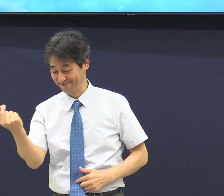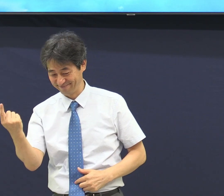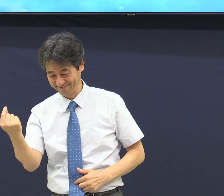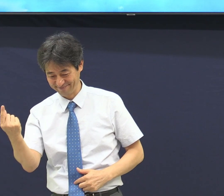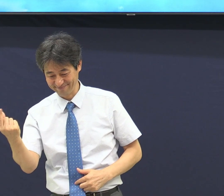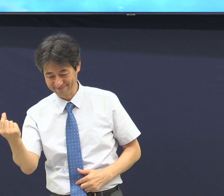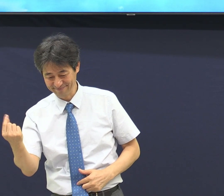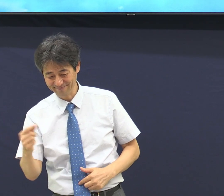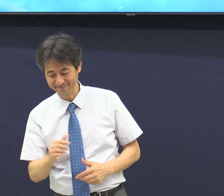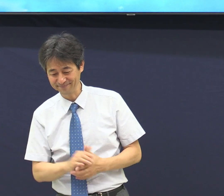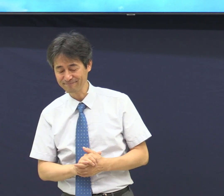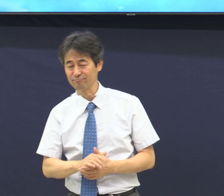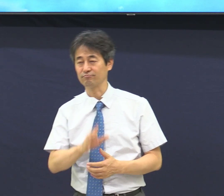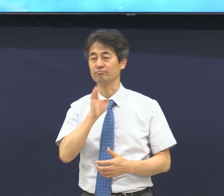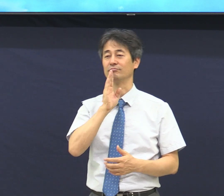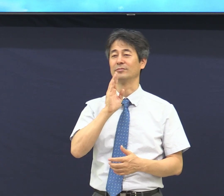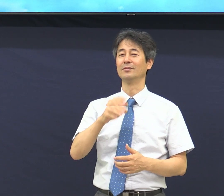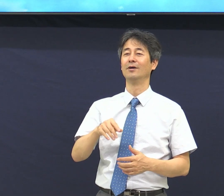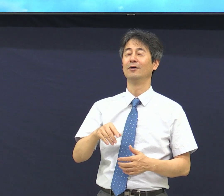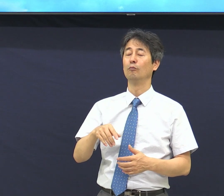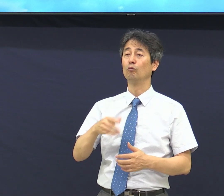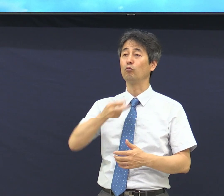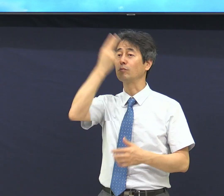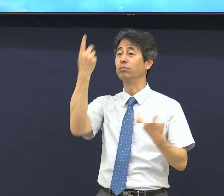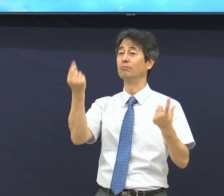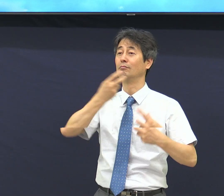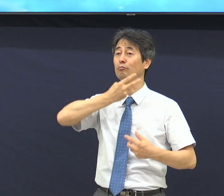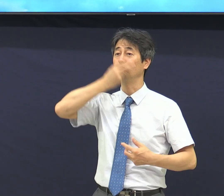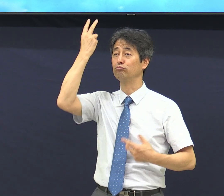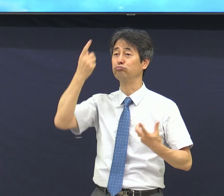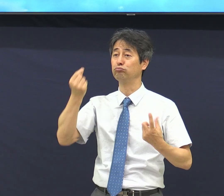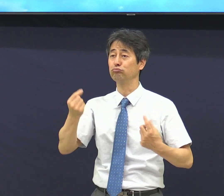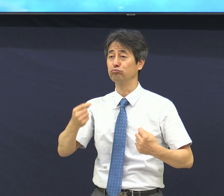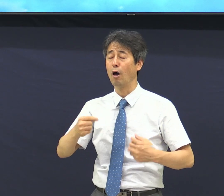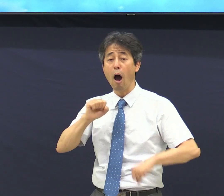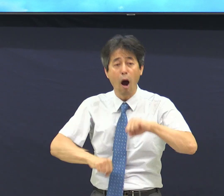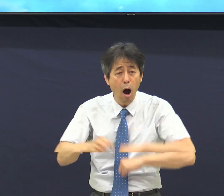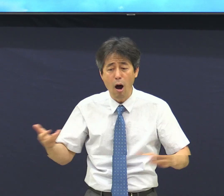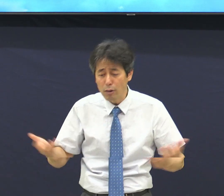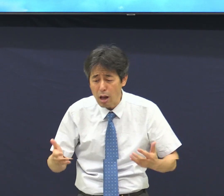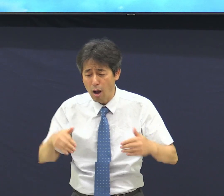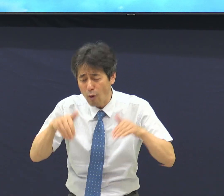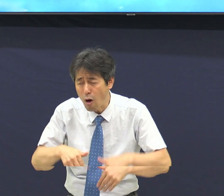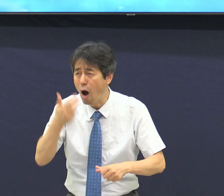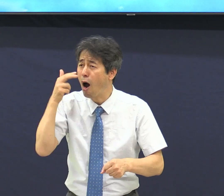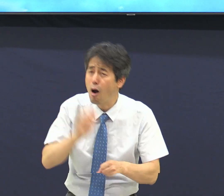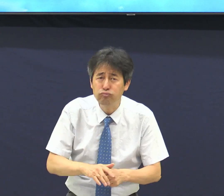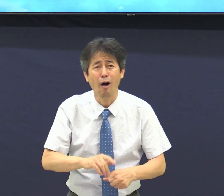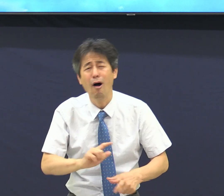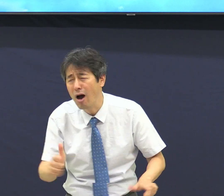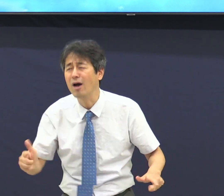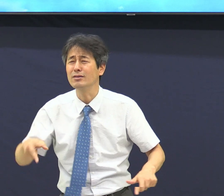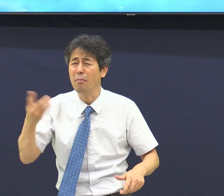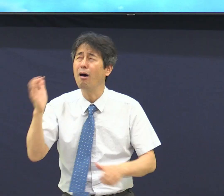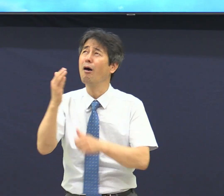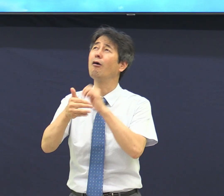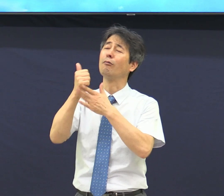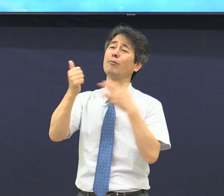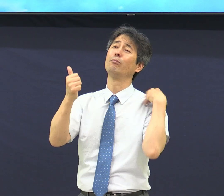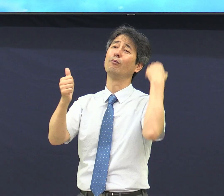라고 말씀하셨습니다. 맞습니다. 요셉도 마찬가지입니다. 그 행사가 사실 억울할